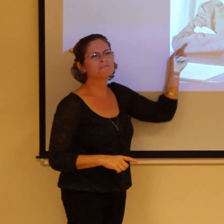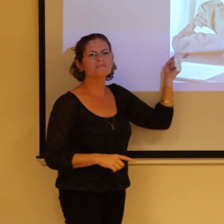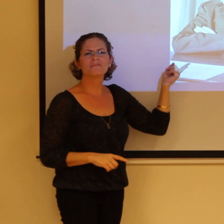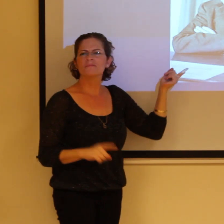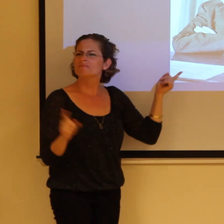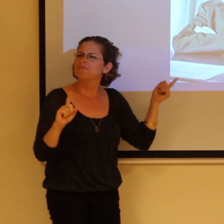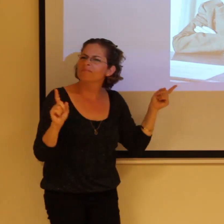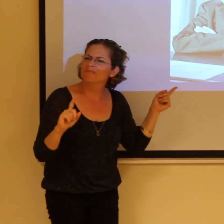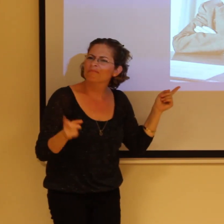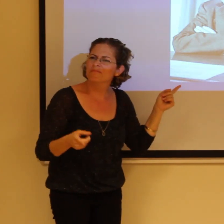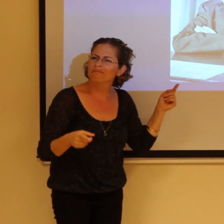את שמו?